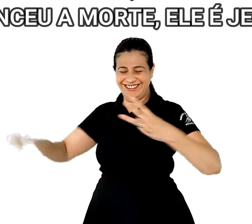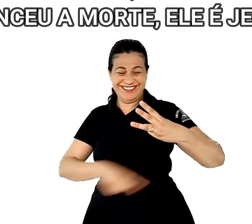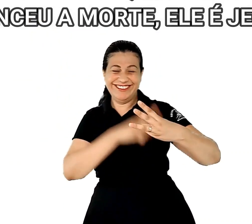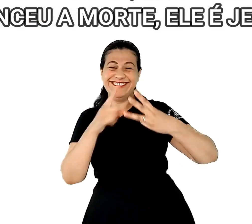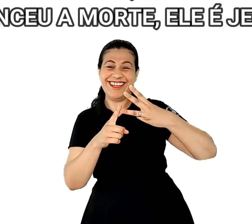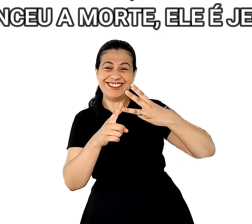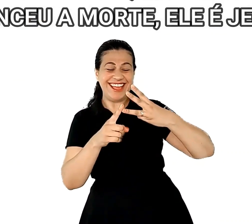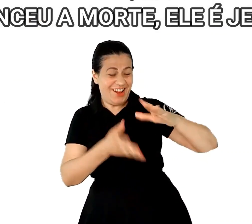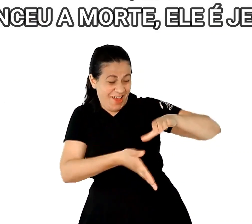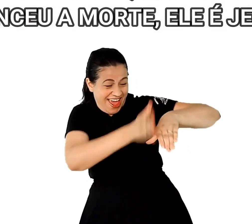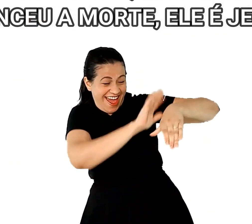venceu a morte.